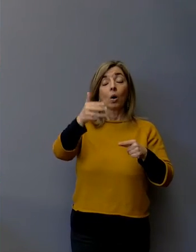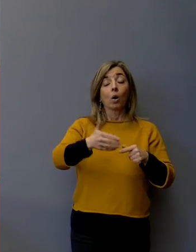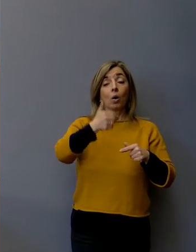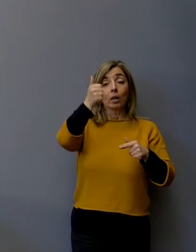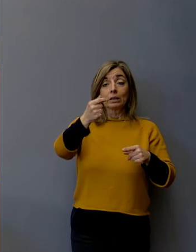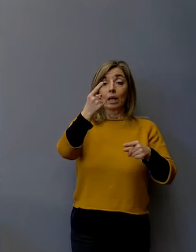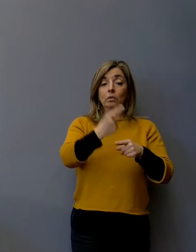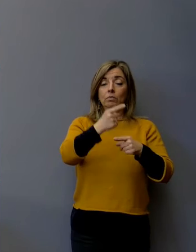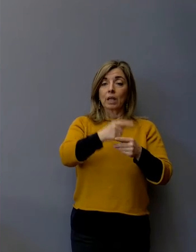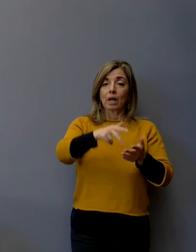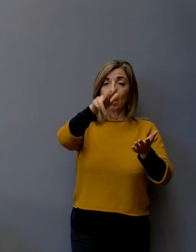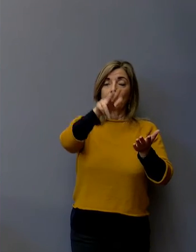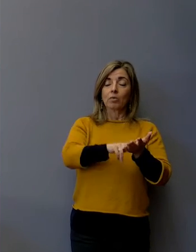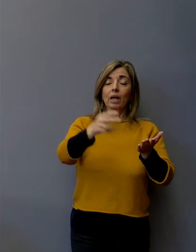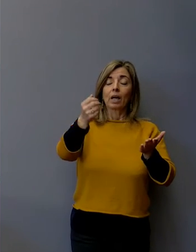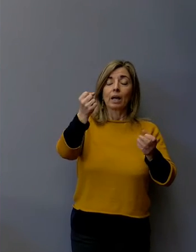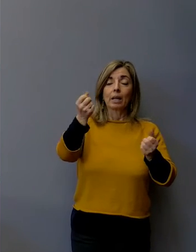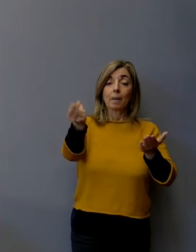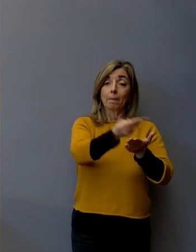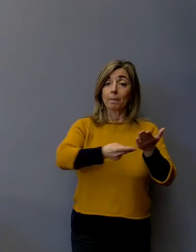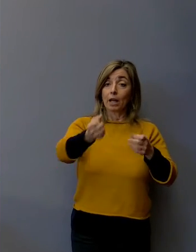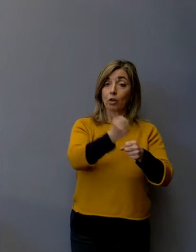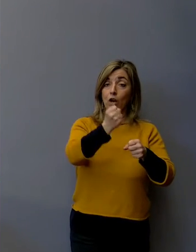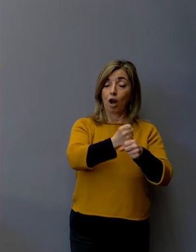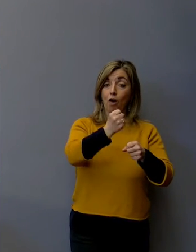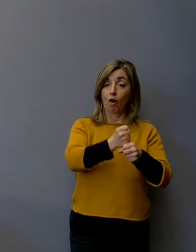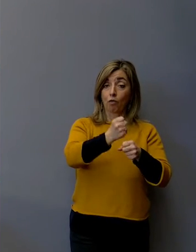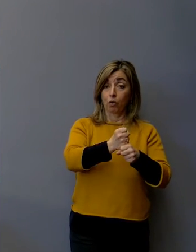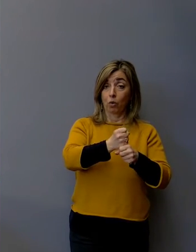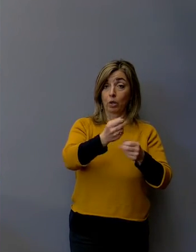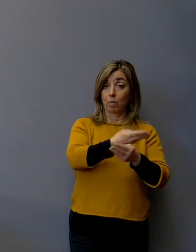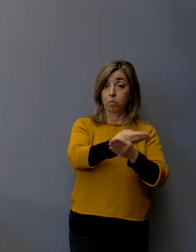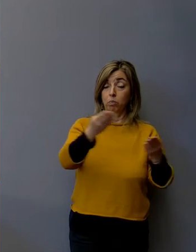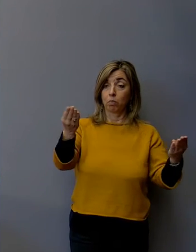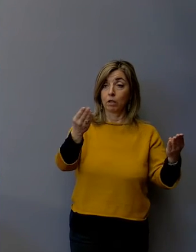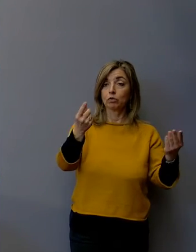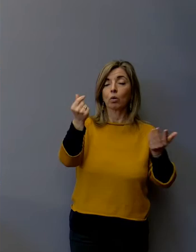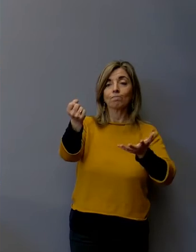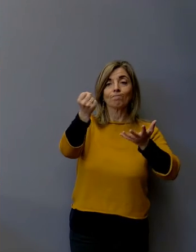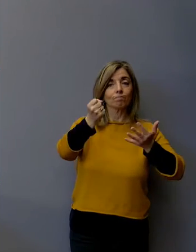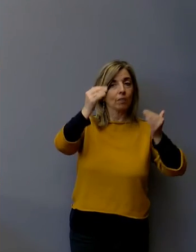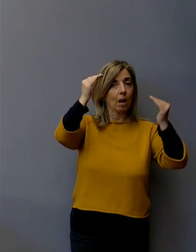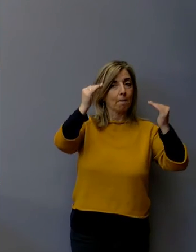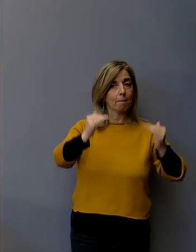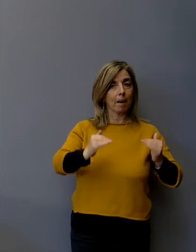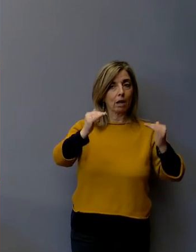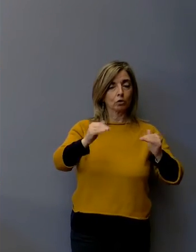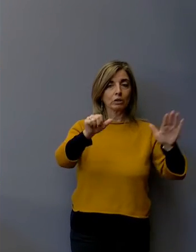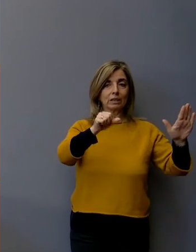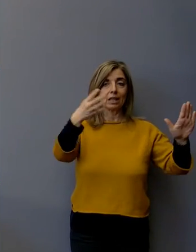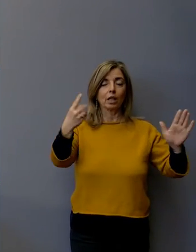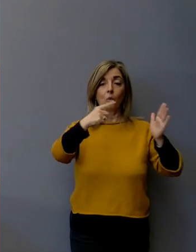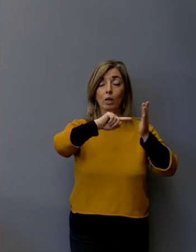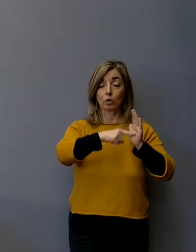dei lavori previsti per la prima annualità e poi è quella che conta 64 milioni per il 2021 la prima annualità nel 2020 era